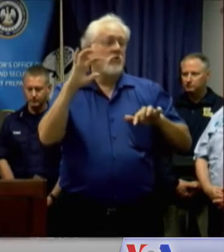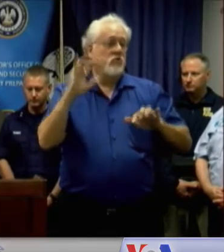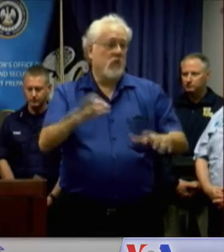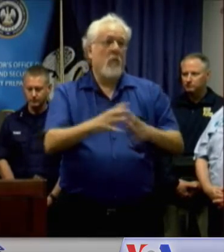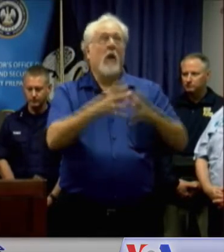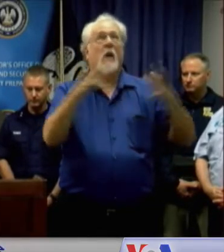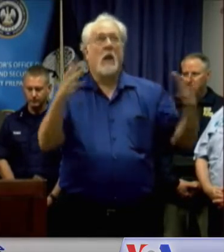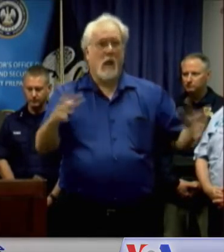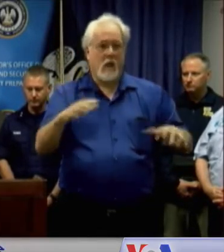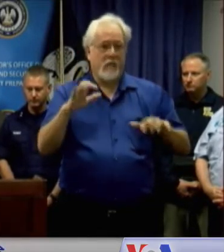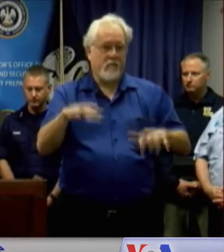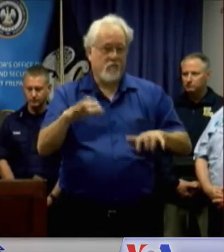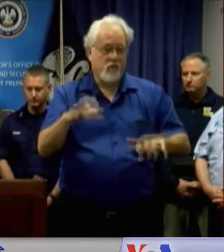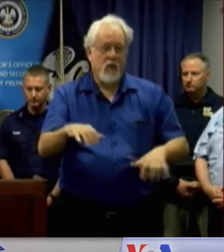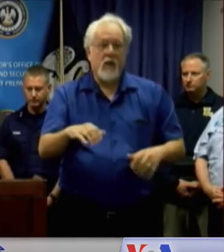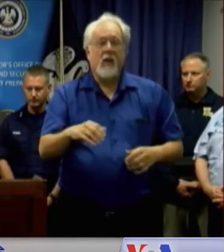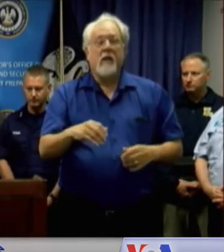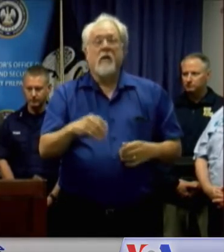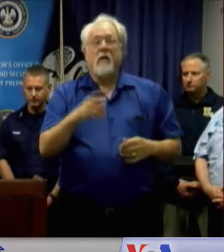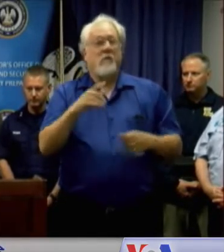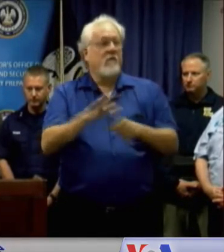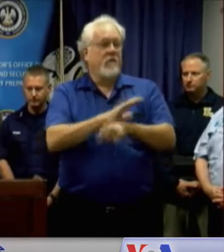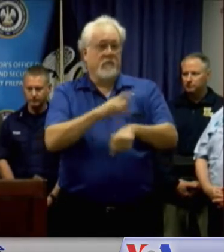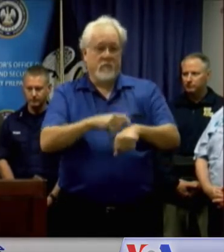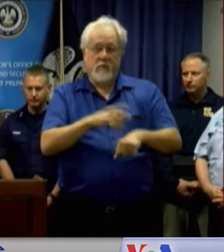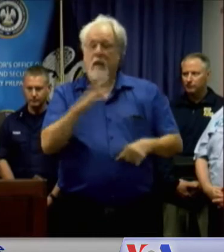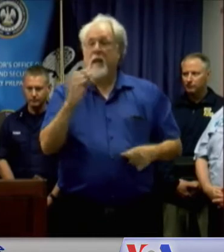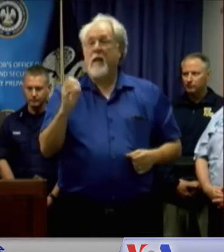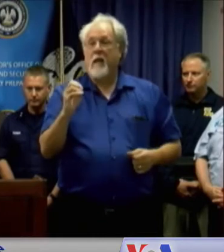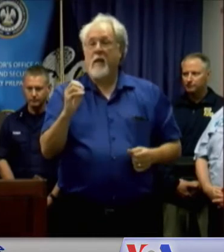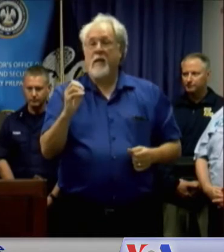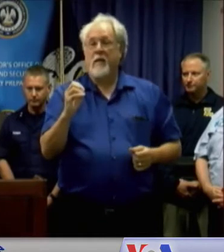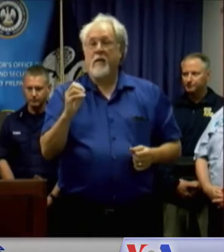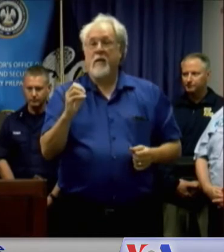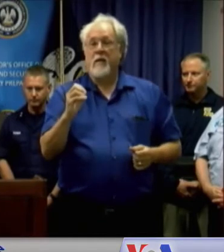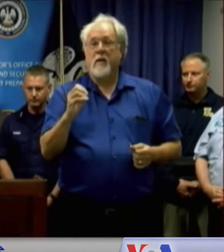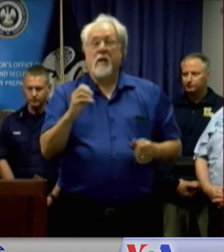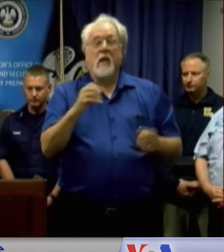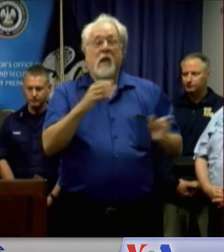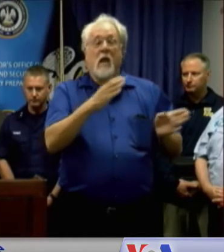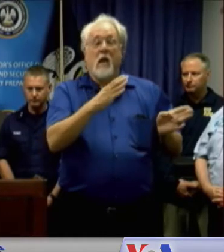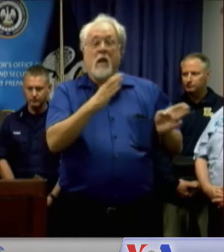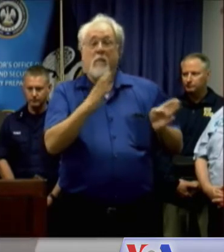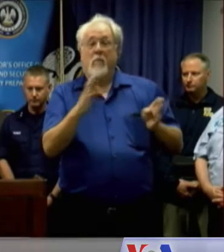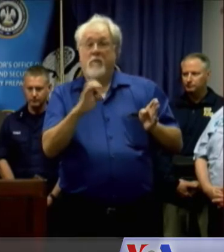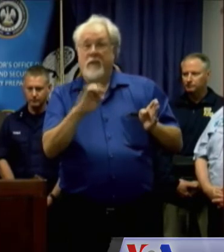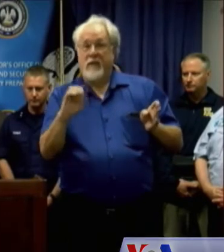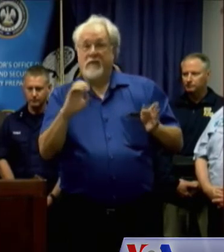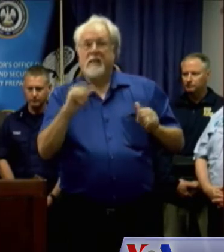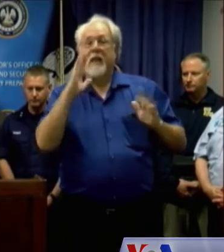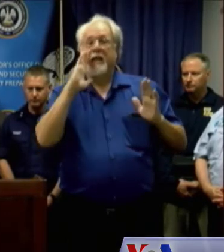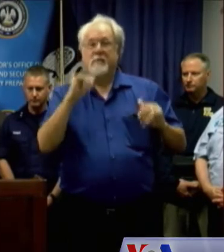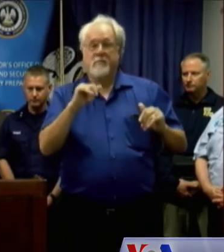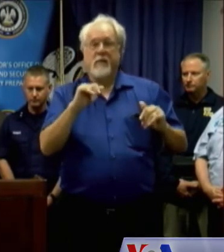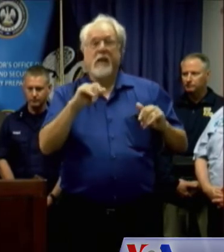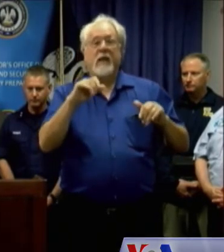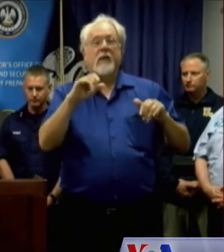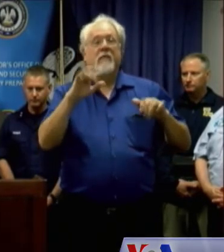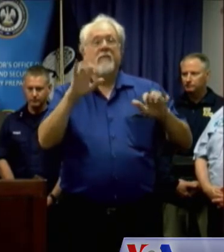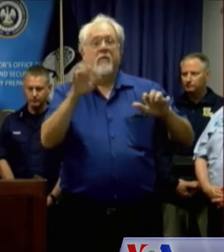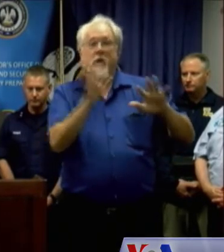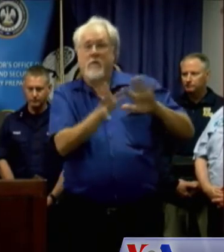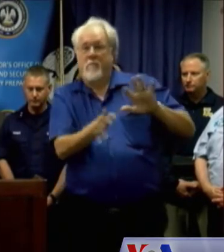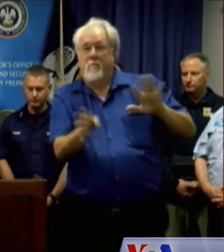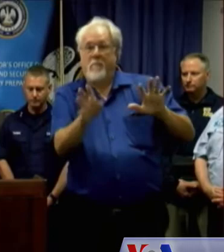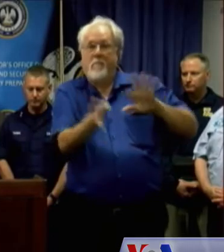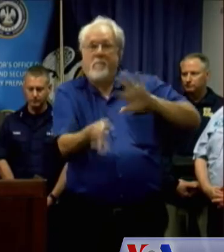مطمئناً باران زیاد تمام وقت خواهد بارید و میتوانیم انتظار حرکت باران را به سمت شرق داشته باشیم. بناهن هنوز انتظار